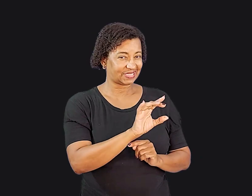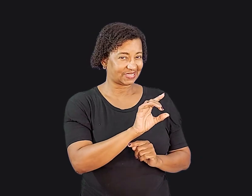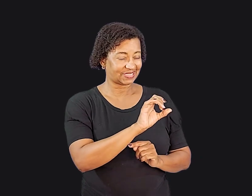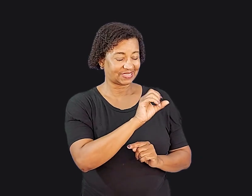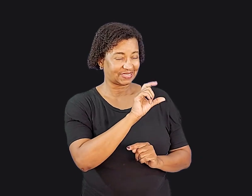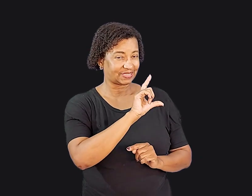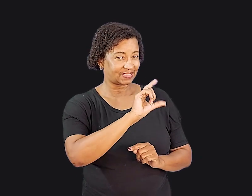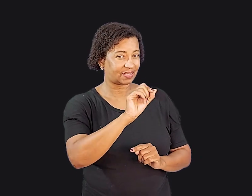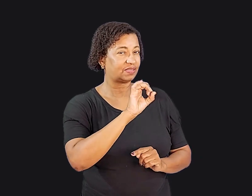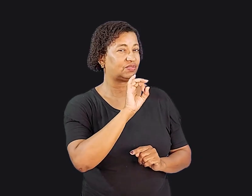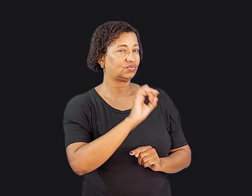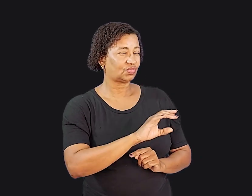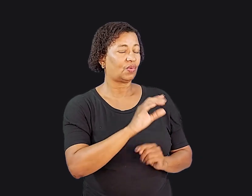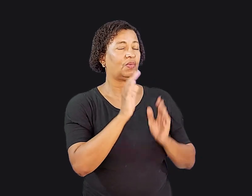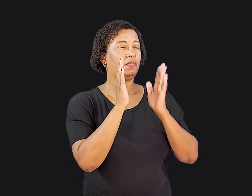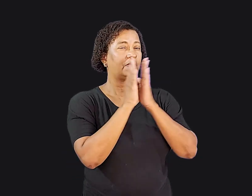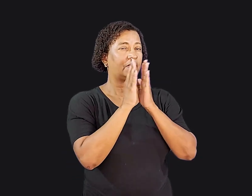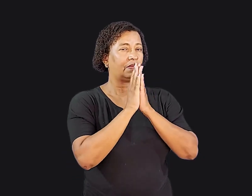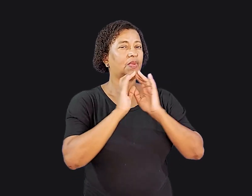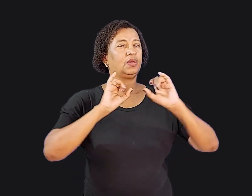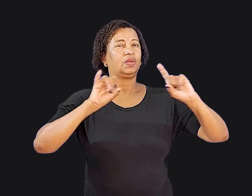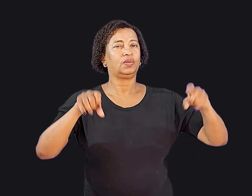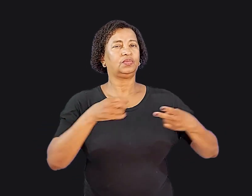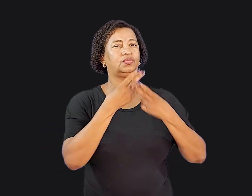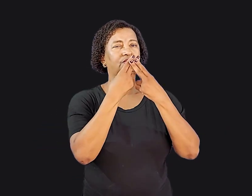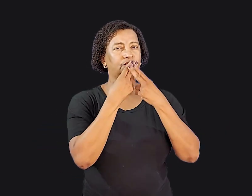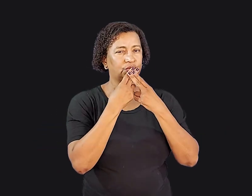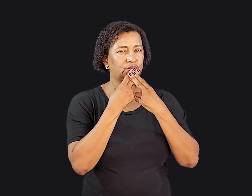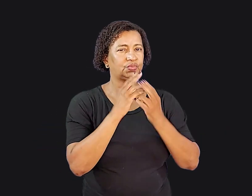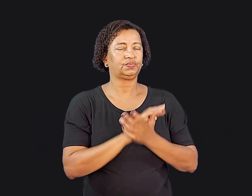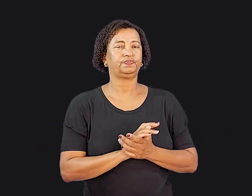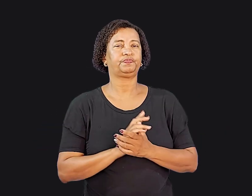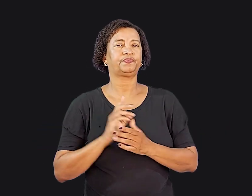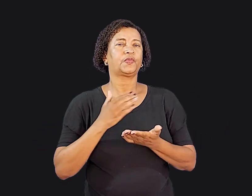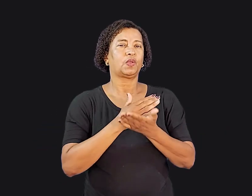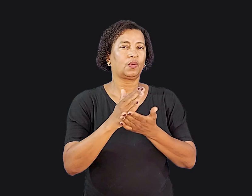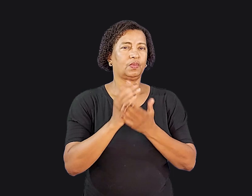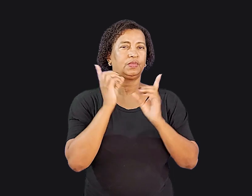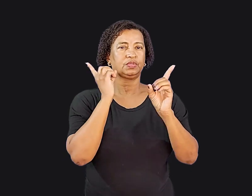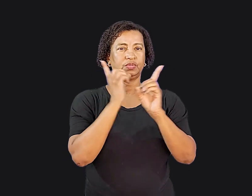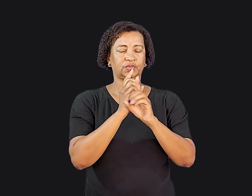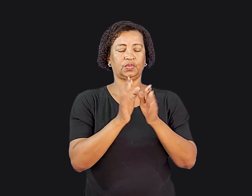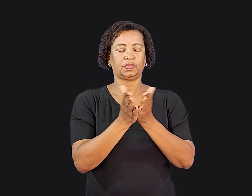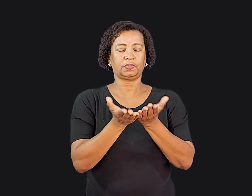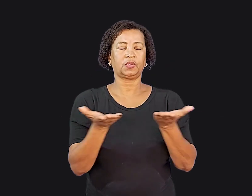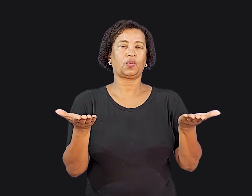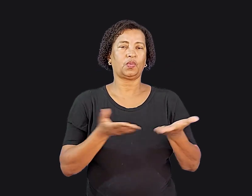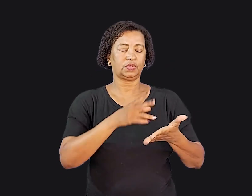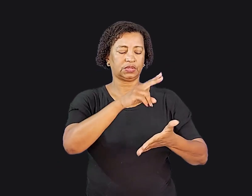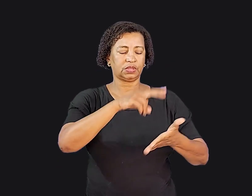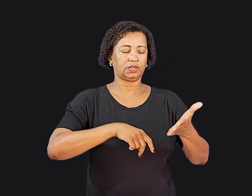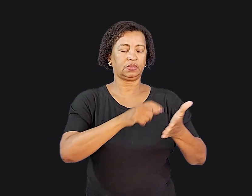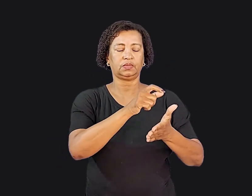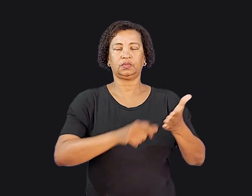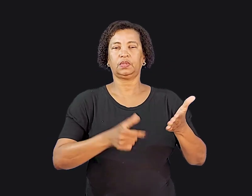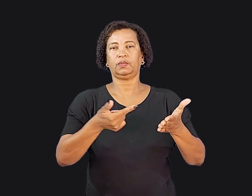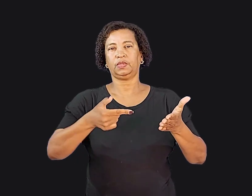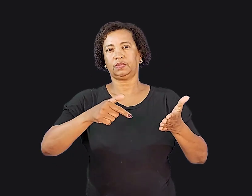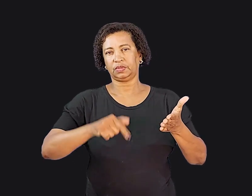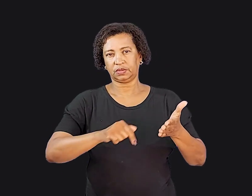pela oração e pelo jejum." Começamos o encontro com a palavra de hoje lendo o capítulo 17 do Evangelho